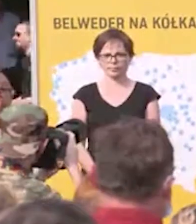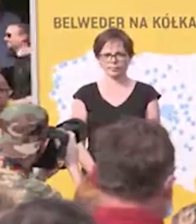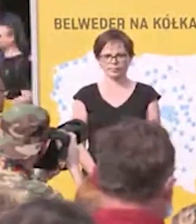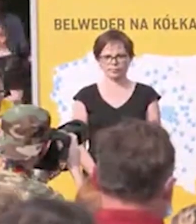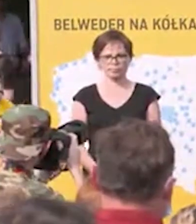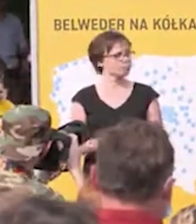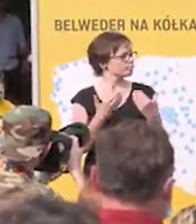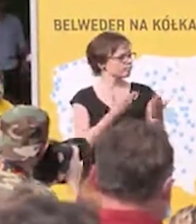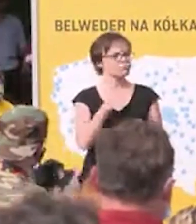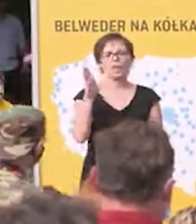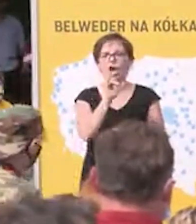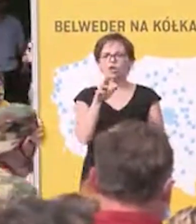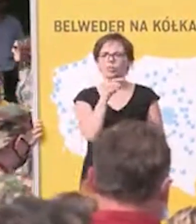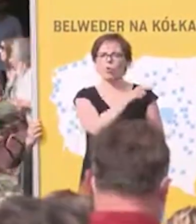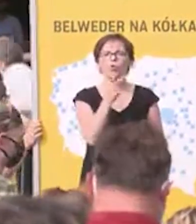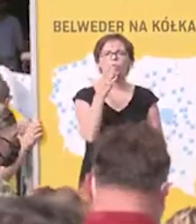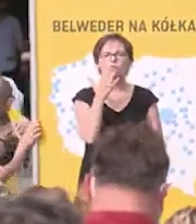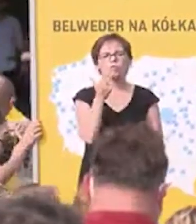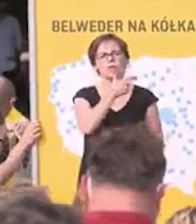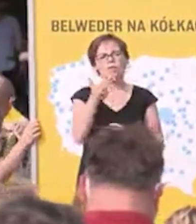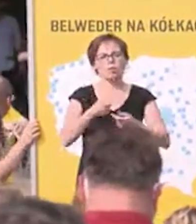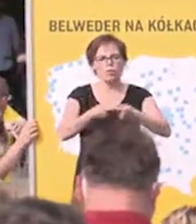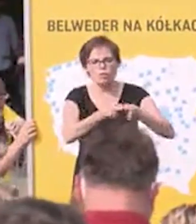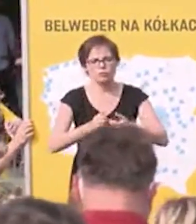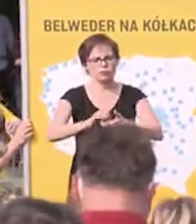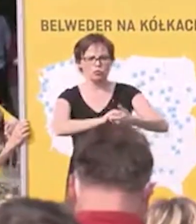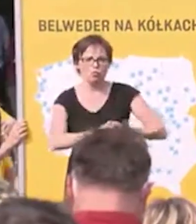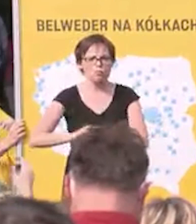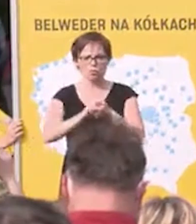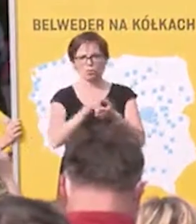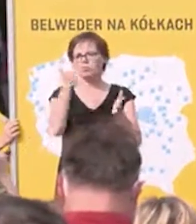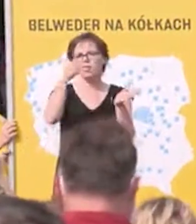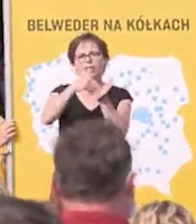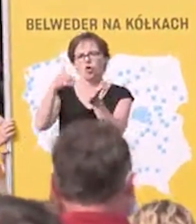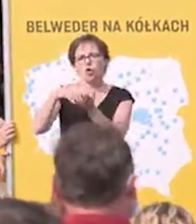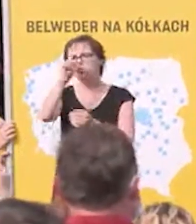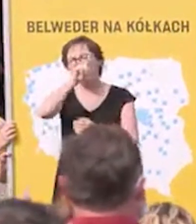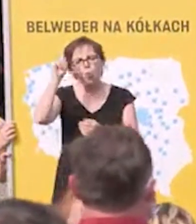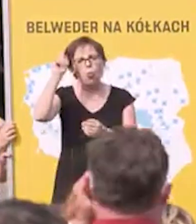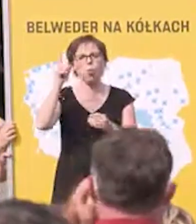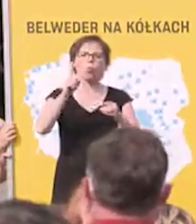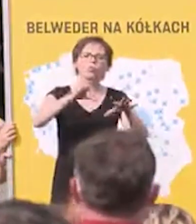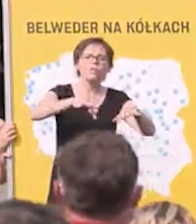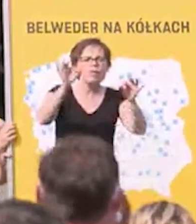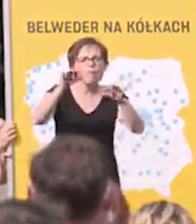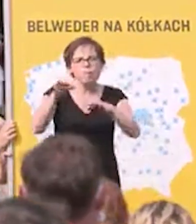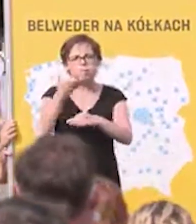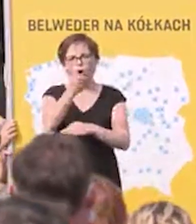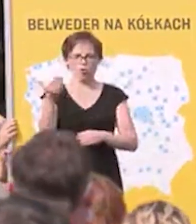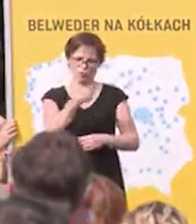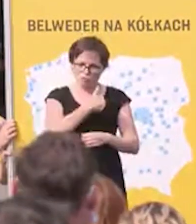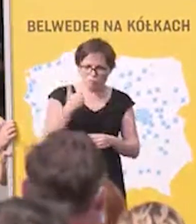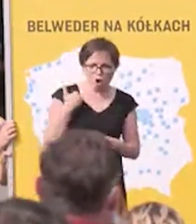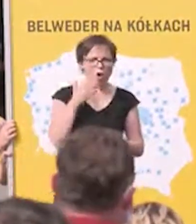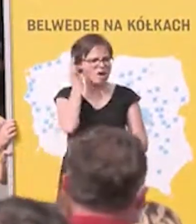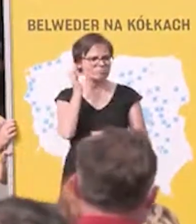Szymonie, powiedziałeś przed chwilą o tej wspólnocie, o tych tysiącach ludzi, wyborców, nas, Polek i Polaków,